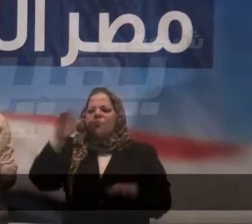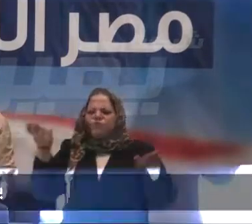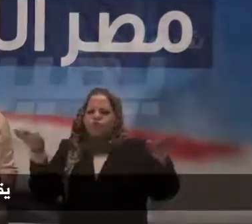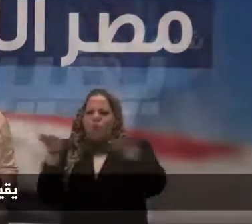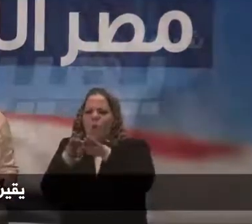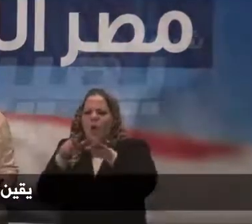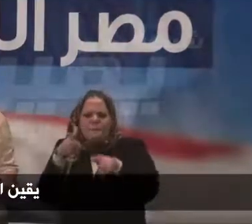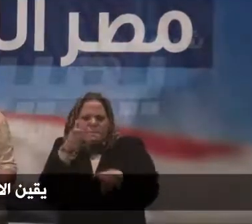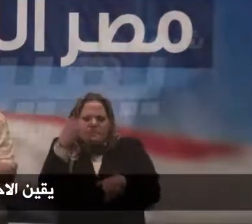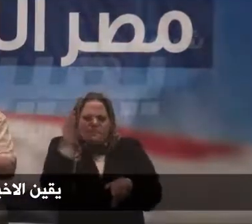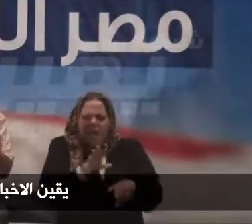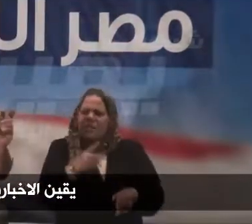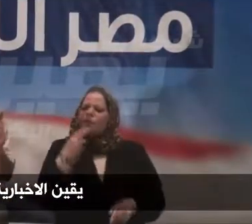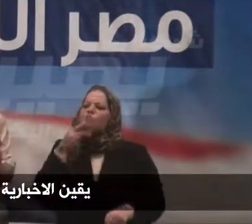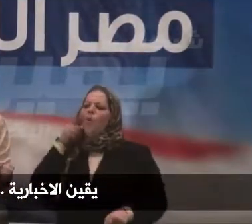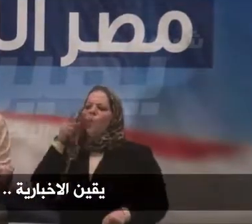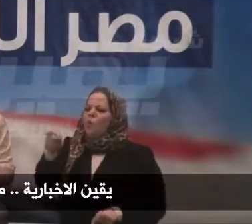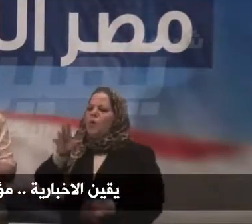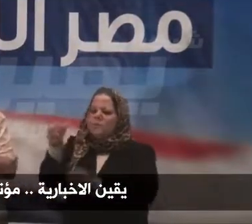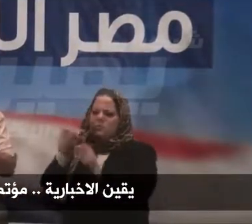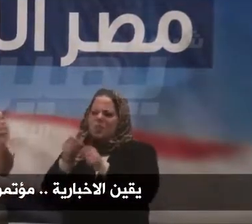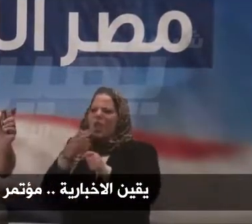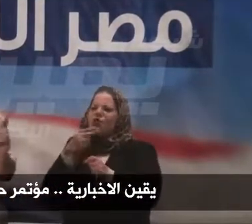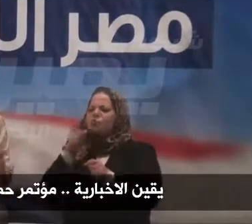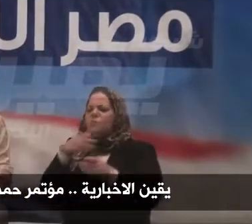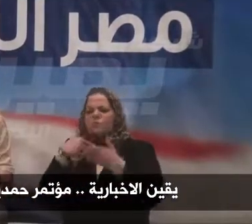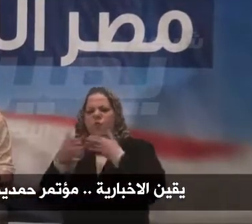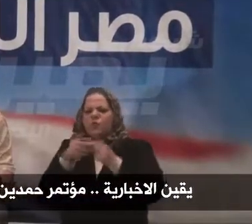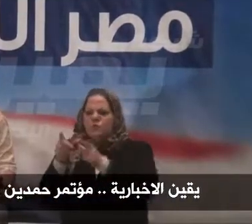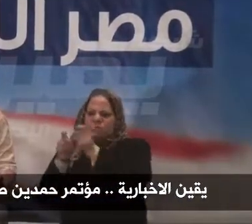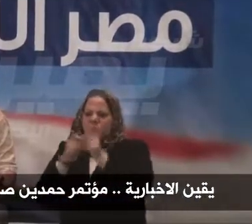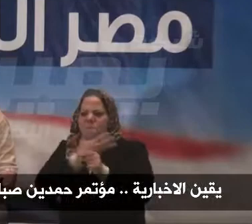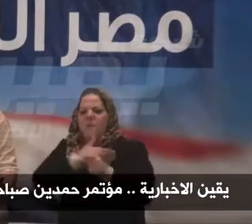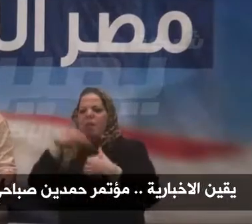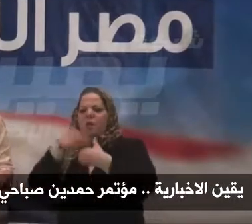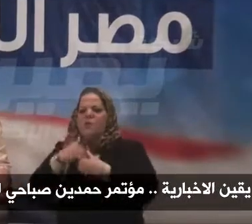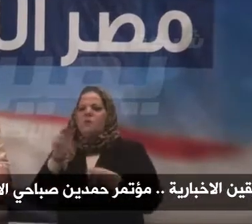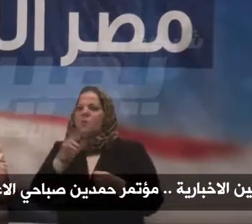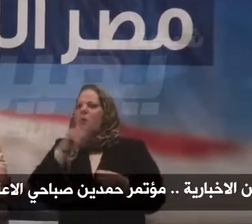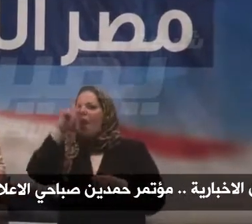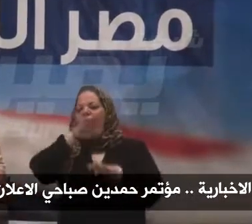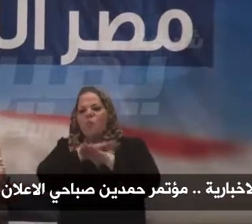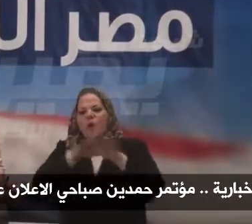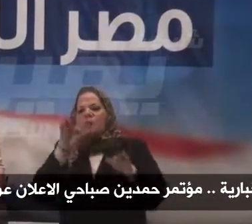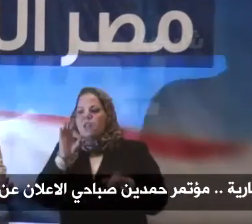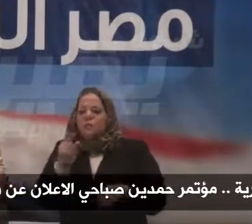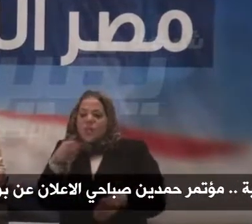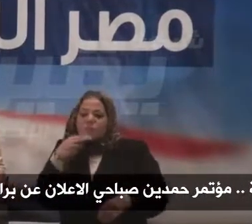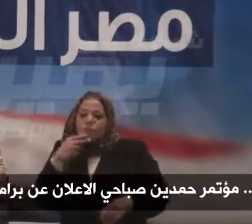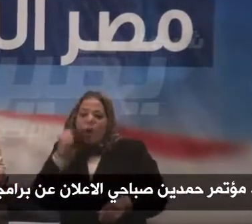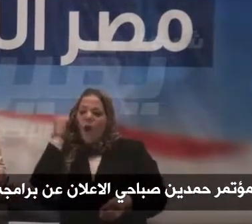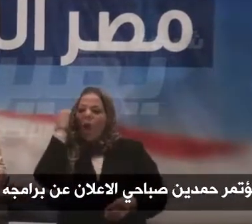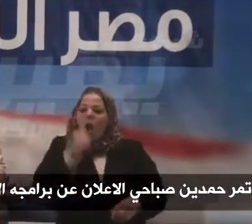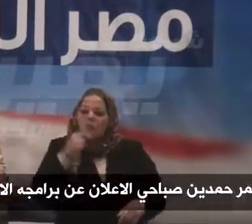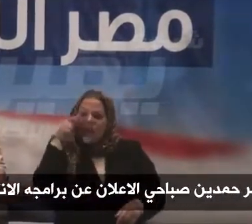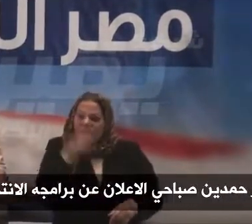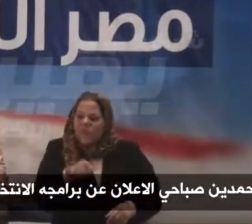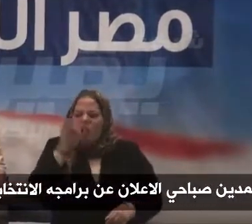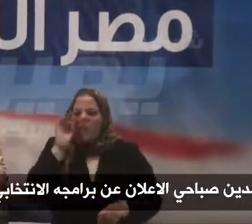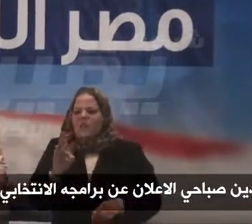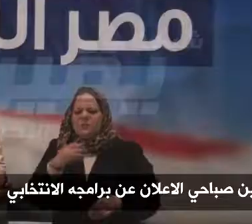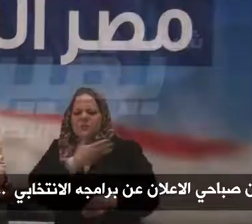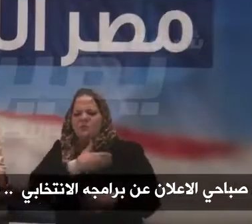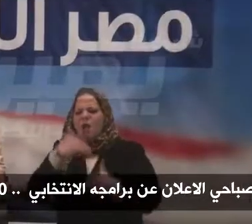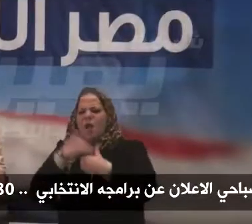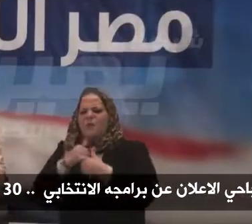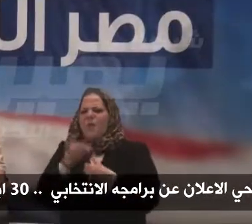قاتل أيا كان المسمى أو أيا كانت الرتبة التي يحملها. القاتل هو القاتل دائما،